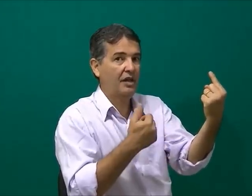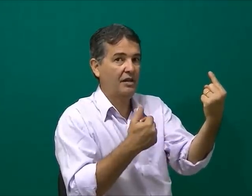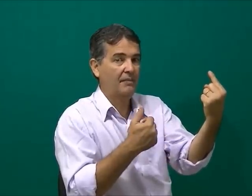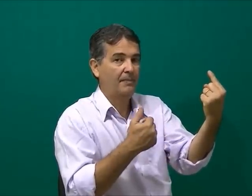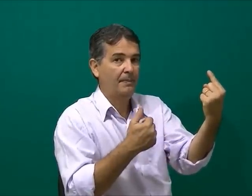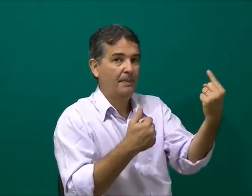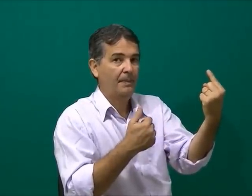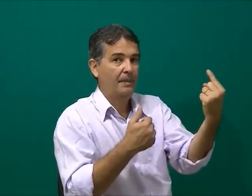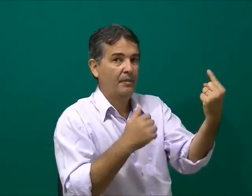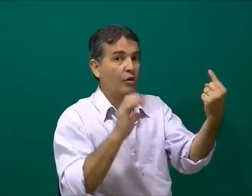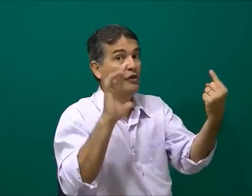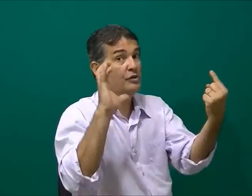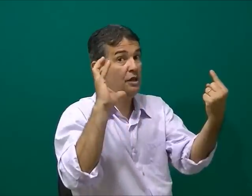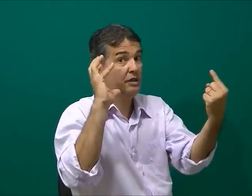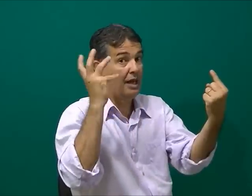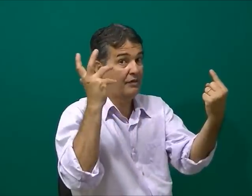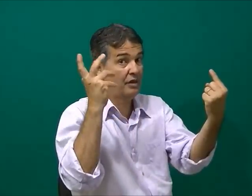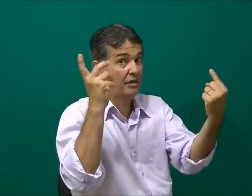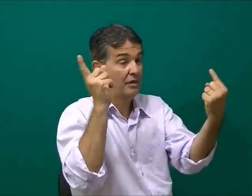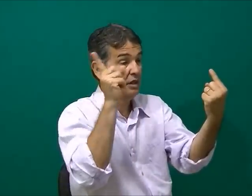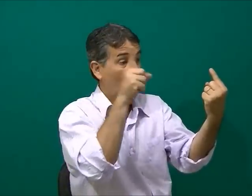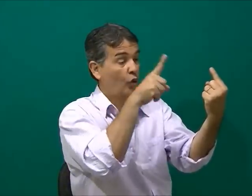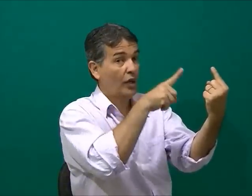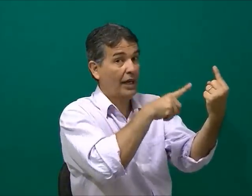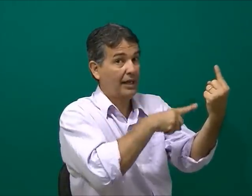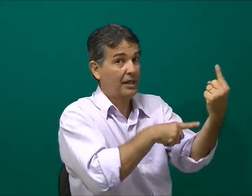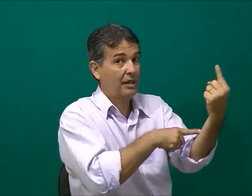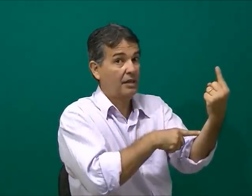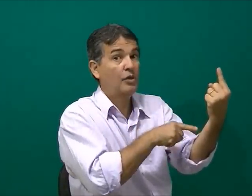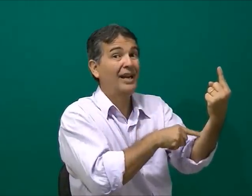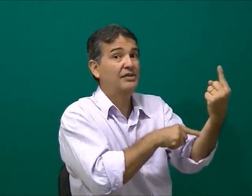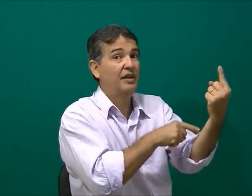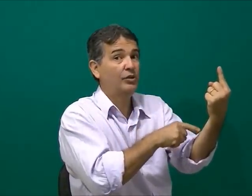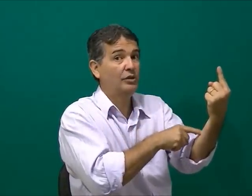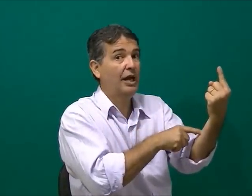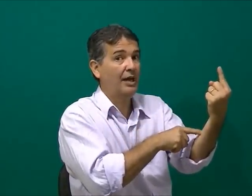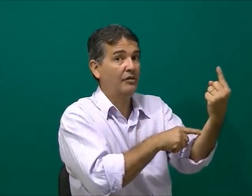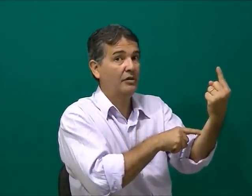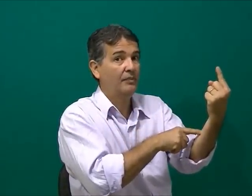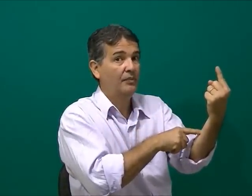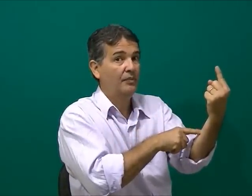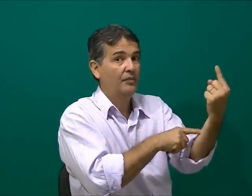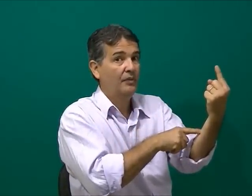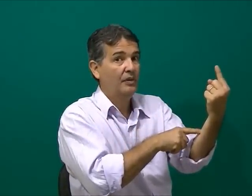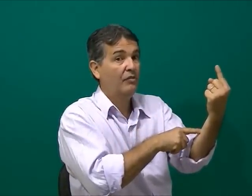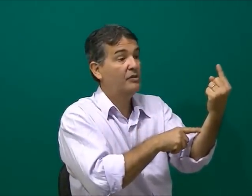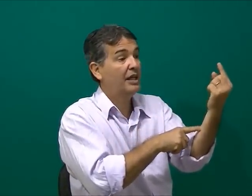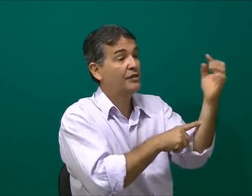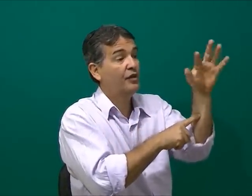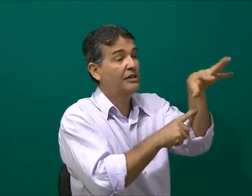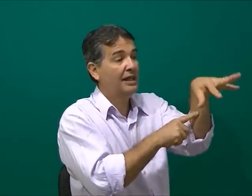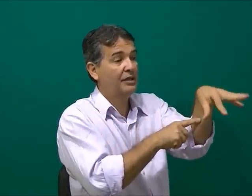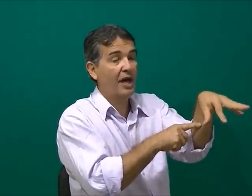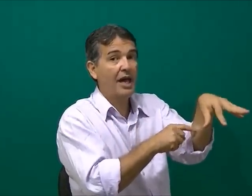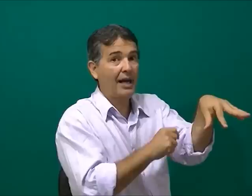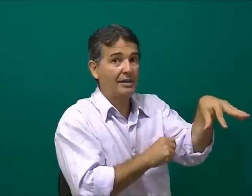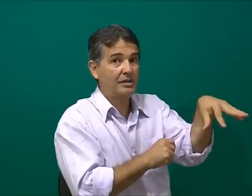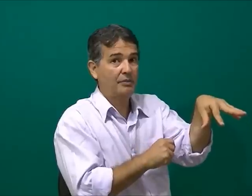classifiquei. Eu fiz o sinal de árvore e coloquei ela aqui. Então, classificador da árvore. Então, vamos dizer que as folhas dela estão arriadas.